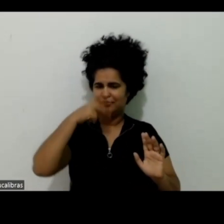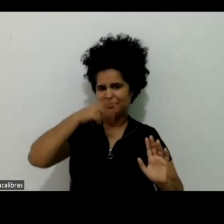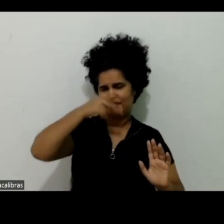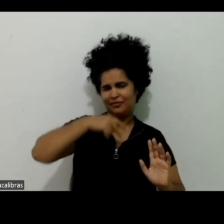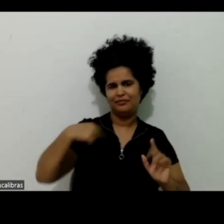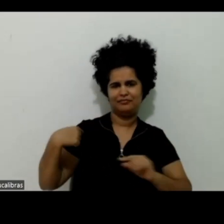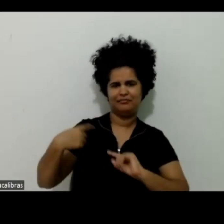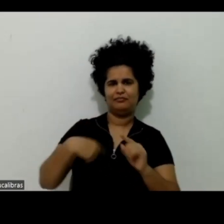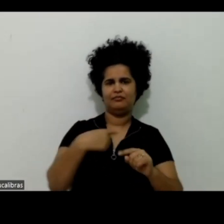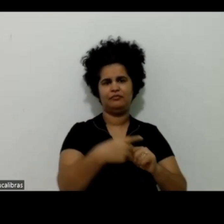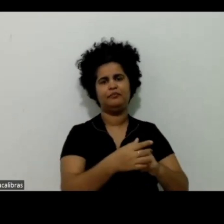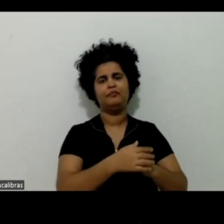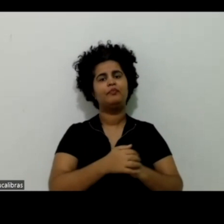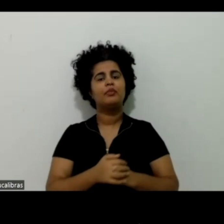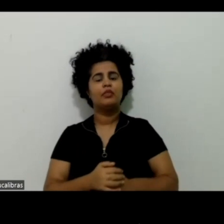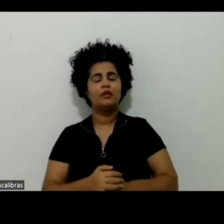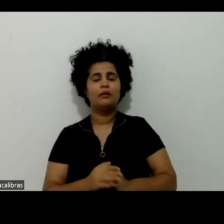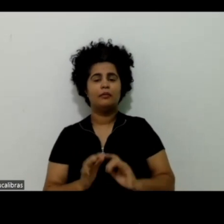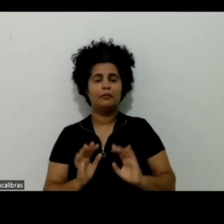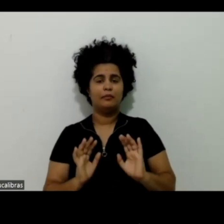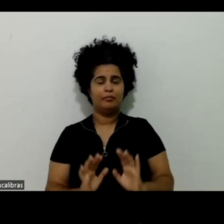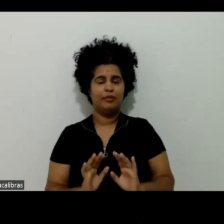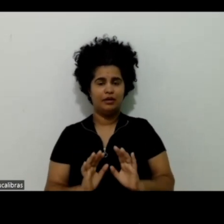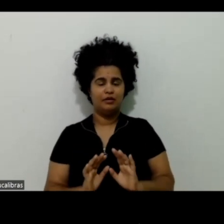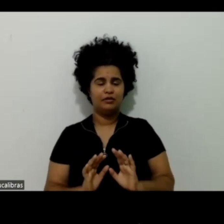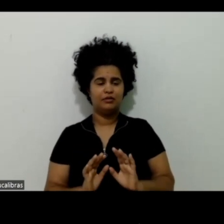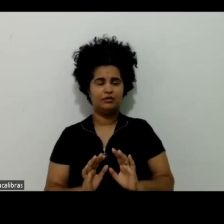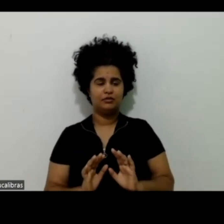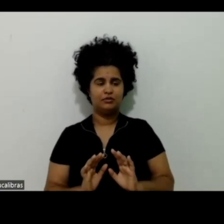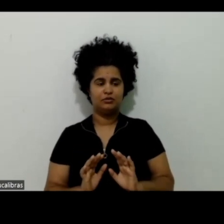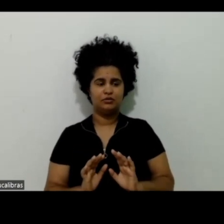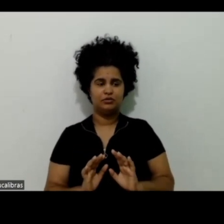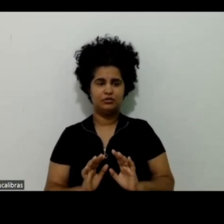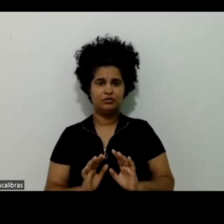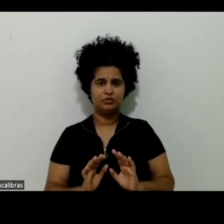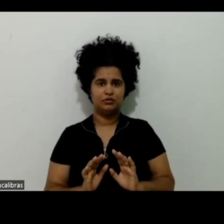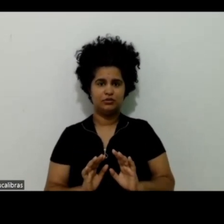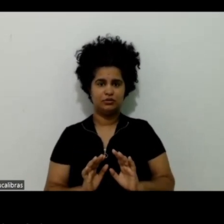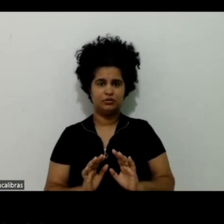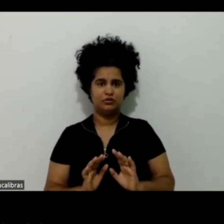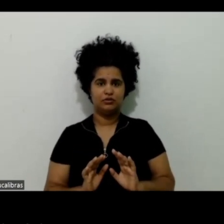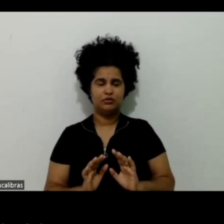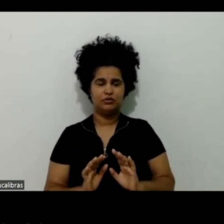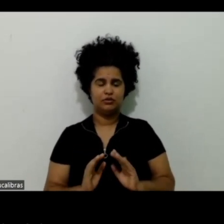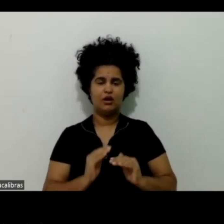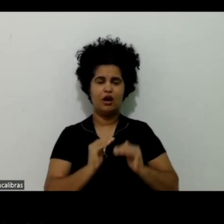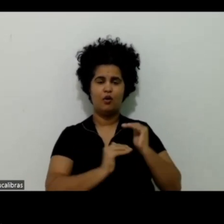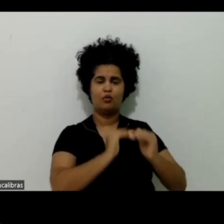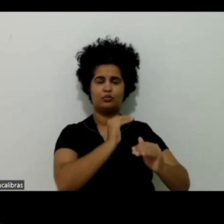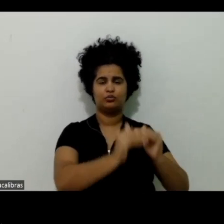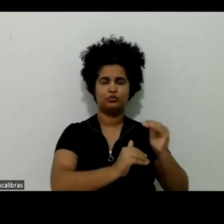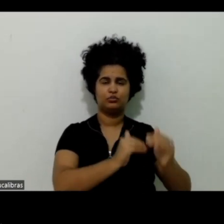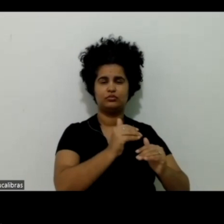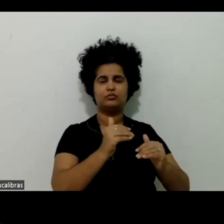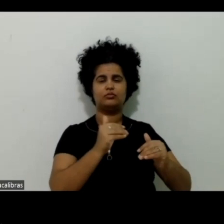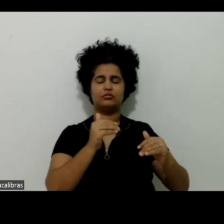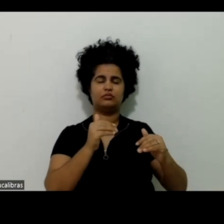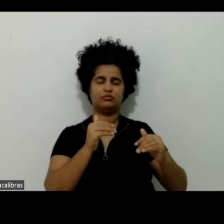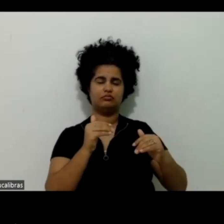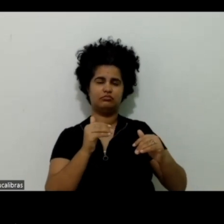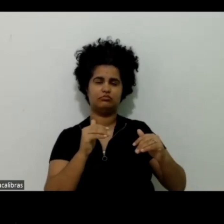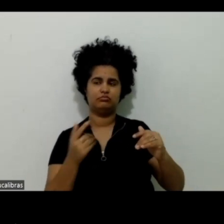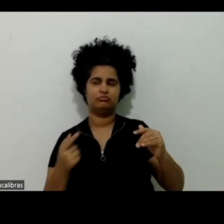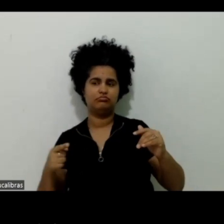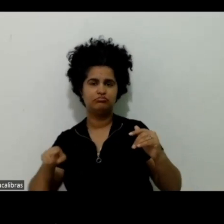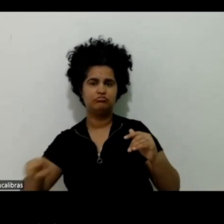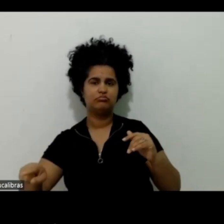assim, paralelo a isso, né, obviamente que a gente avança do ponto de vista dessas construções, dessas conquistas históricas, mas paralelo a isso, a